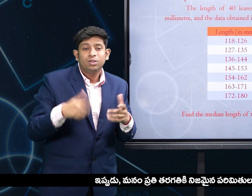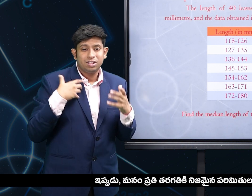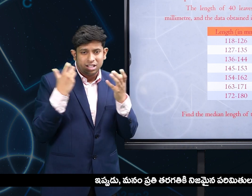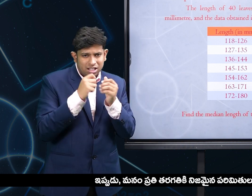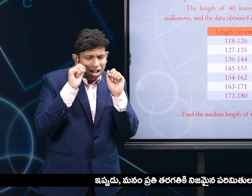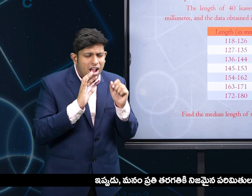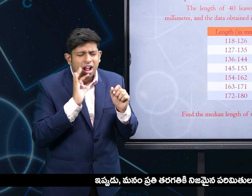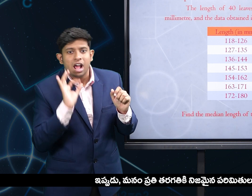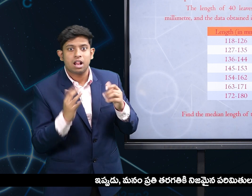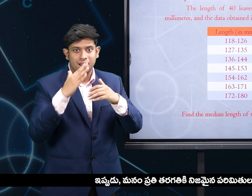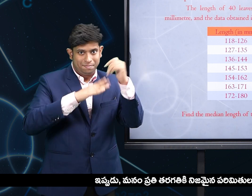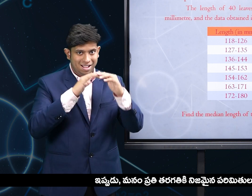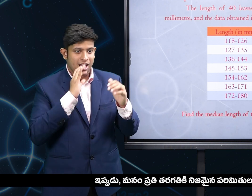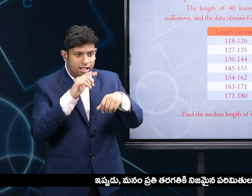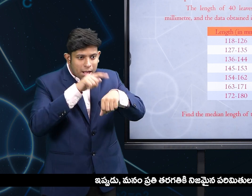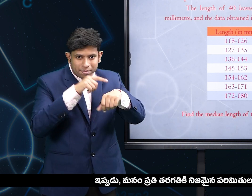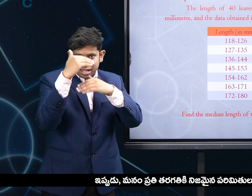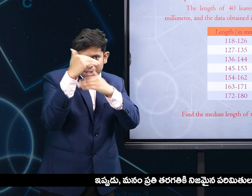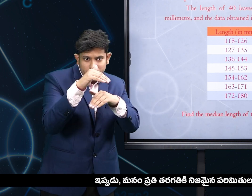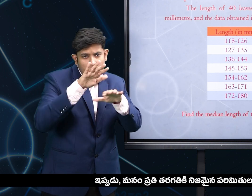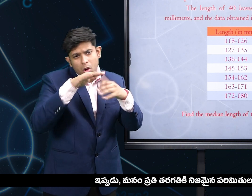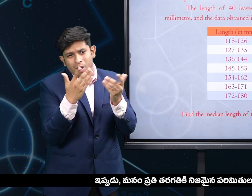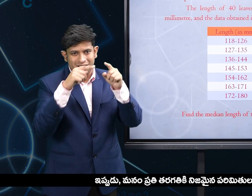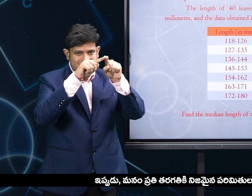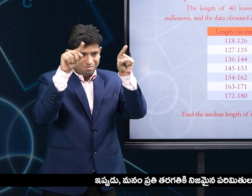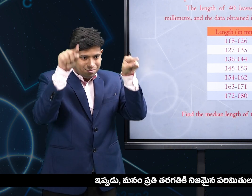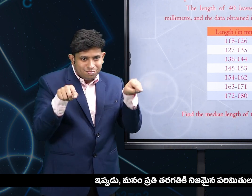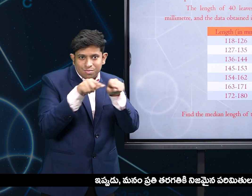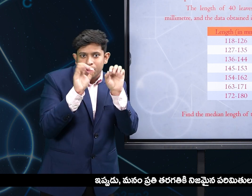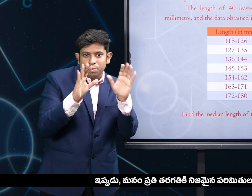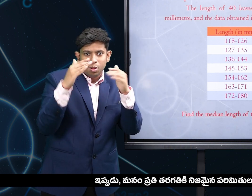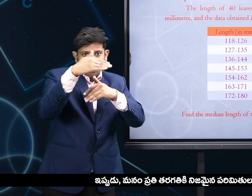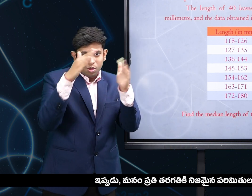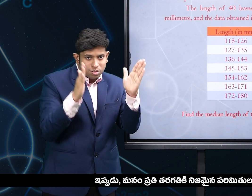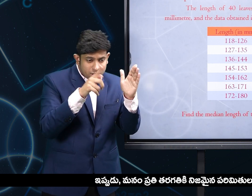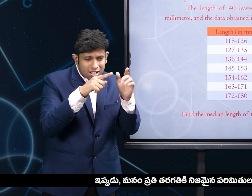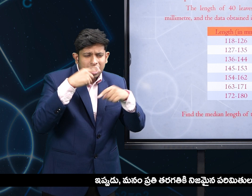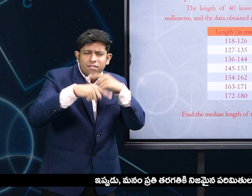ఇప్పుడు మనం ప్రతి తరగతికి నిజమైన పరిమితులు లేదా సరిహద్దులను నిర్మిస్తాము.